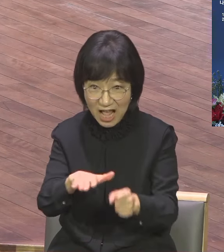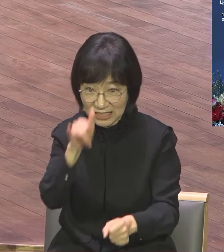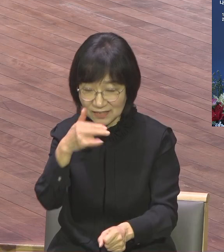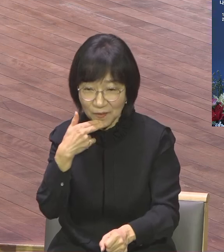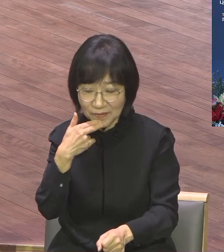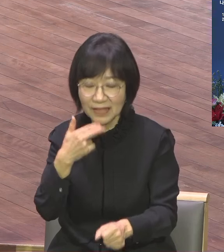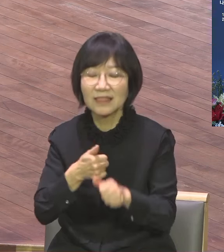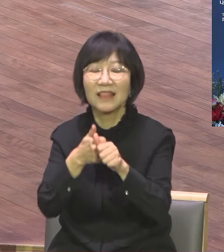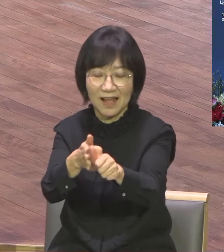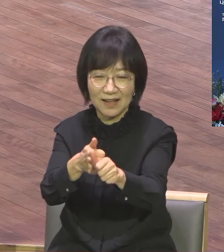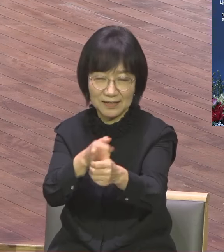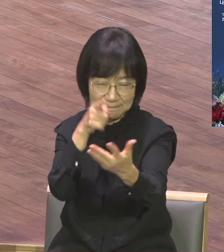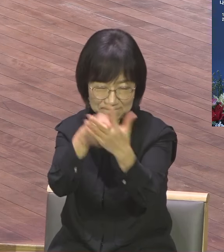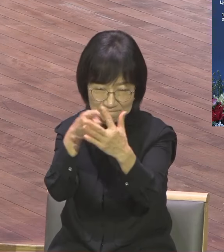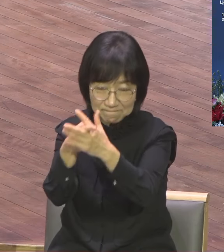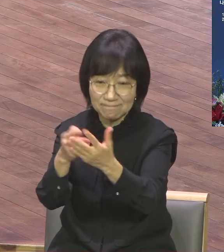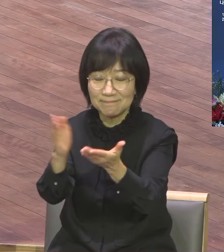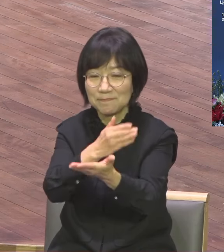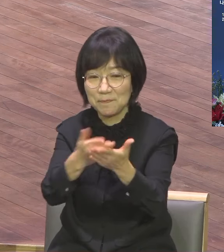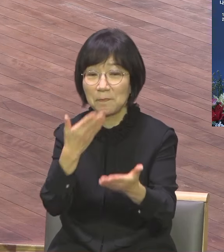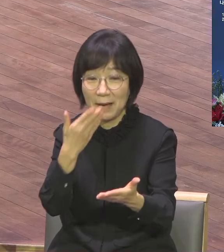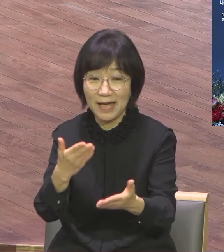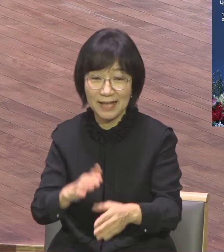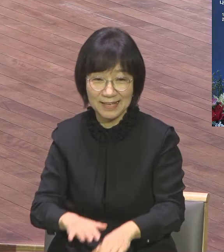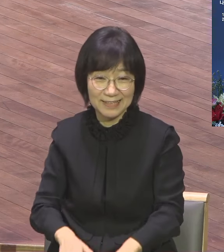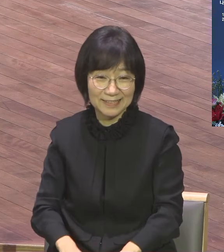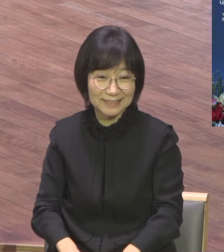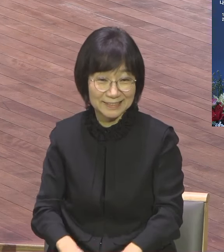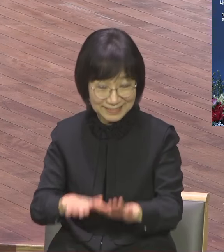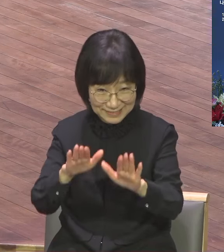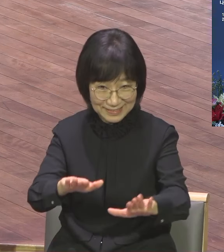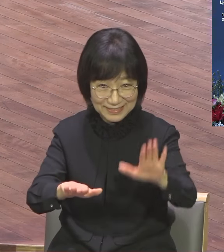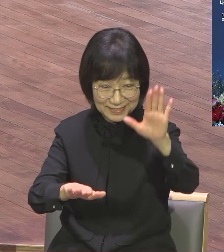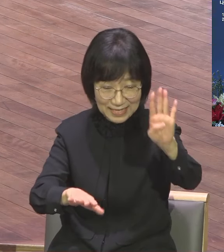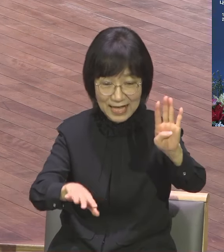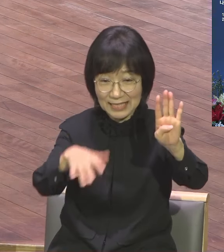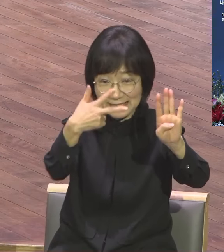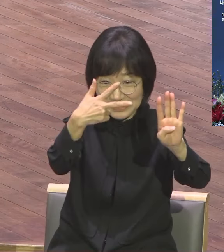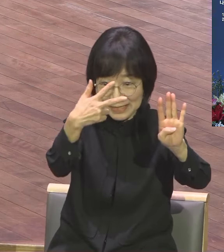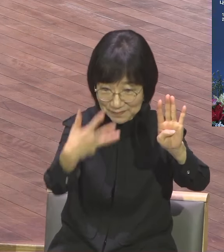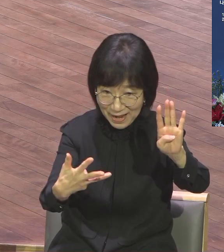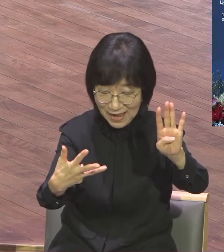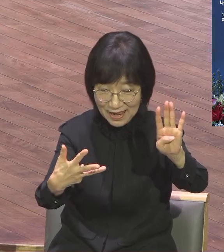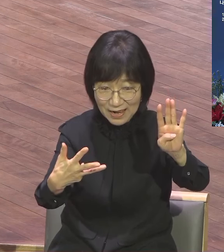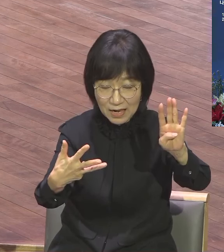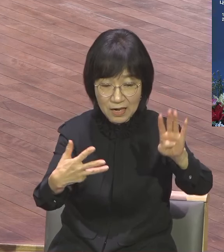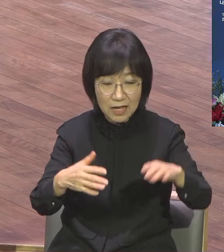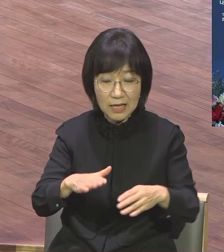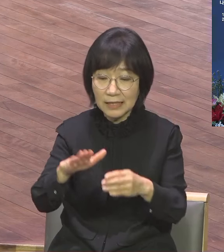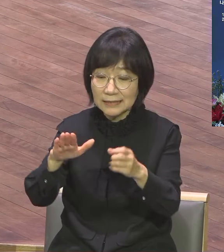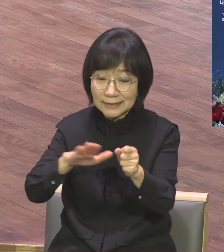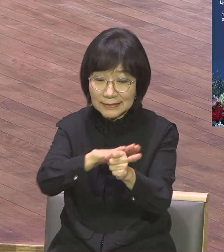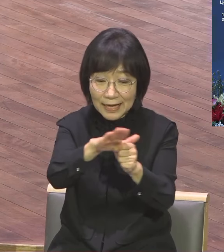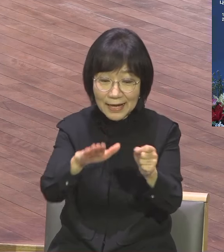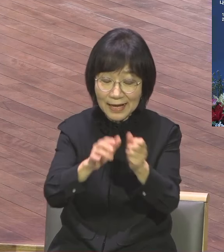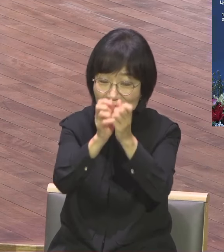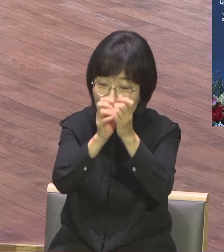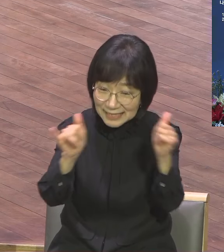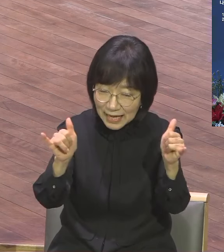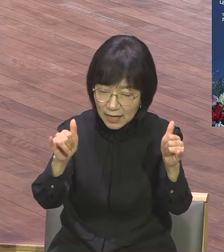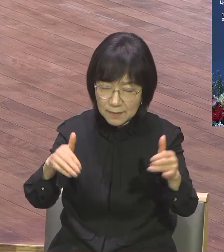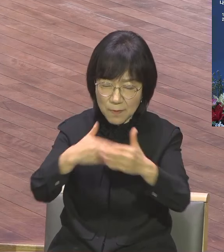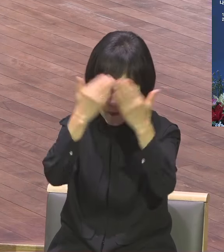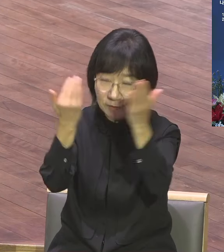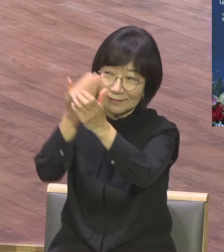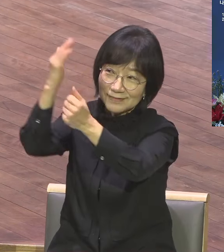사도 요한은 분명히 본문 7절로 8절에 사랑하는 자마다 하나님께로부터